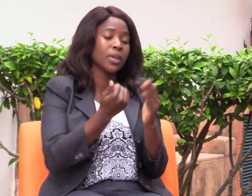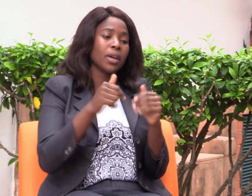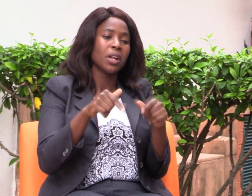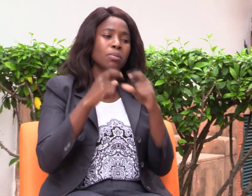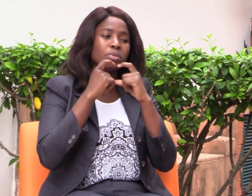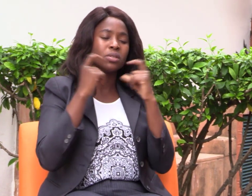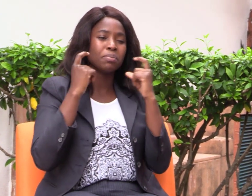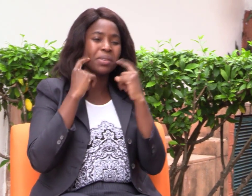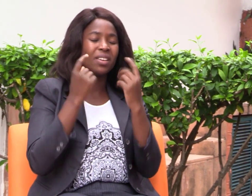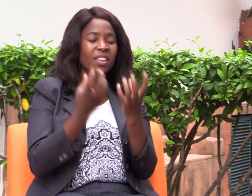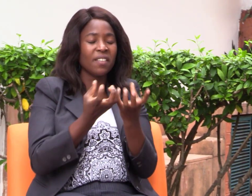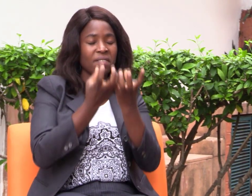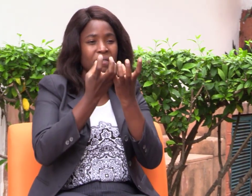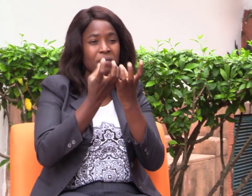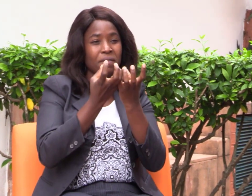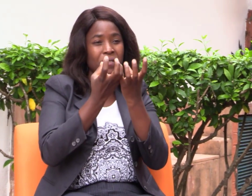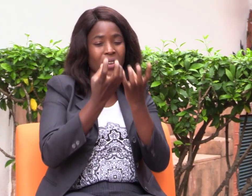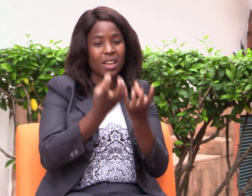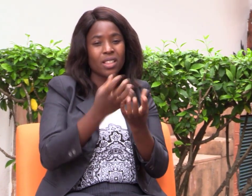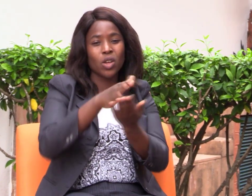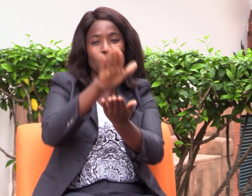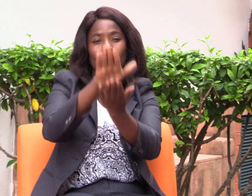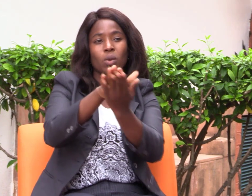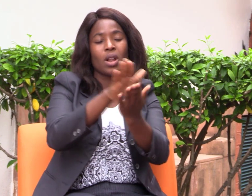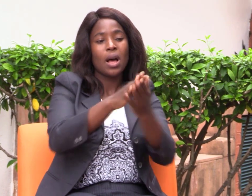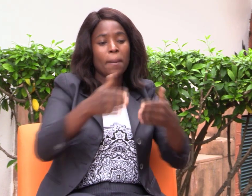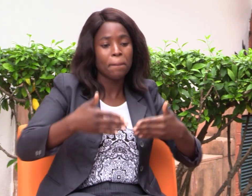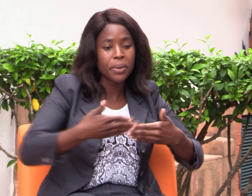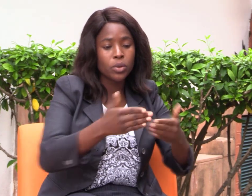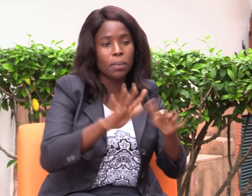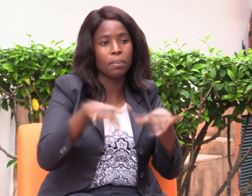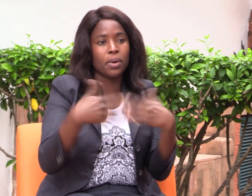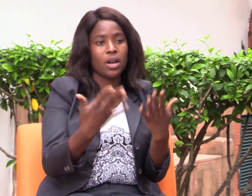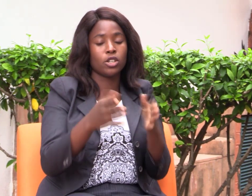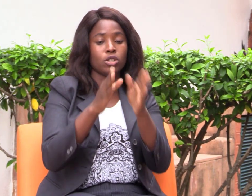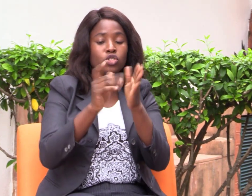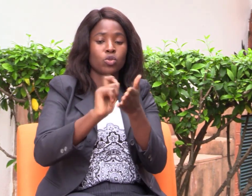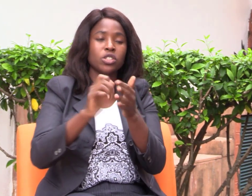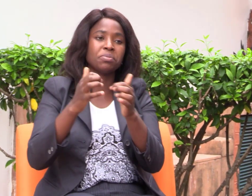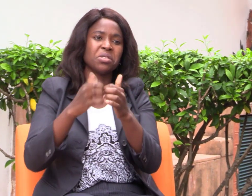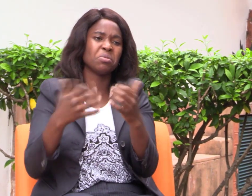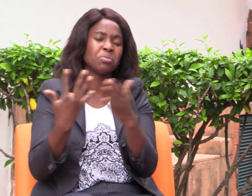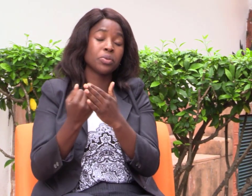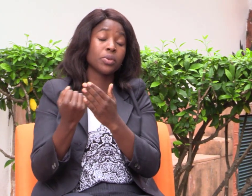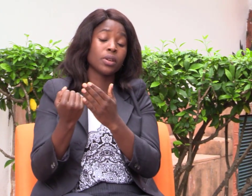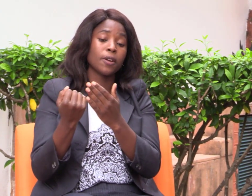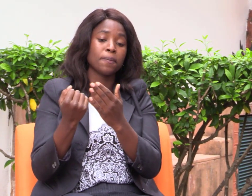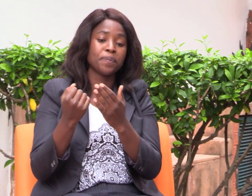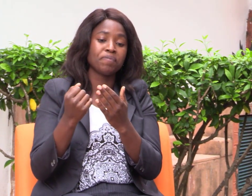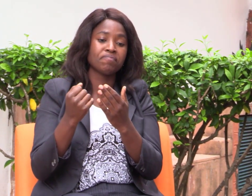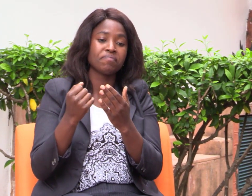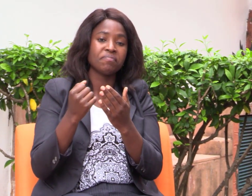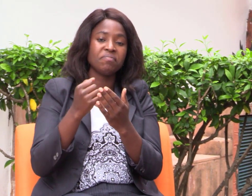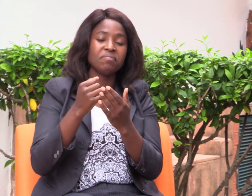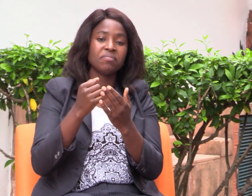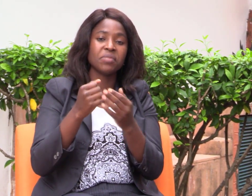Beira. Em Moçambique temos falta de escolas especiais, isto